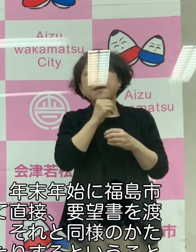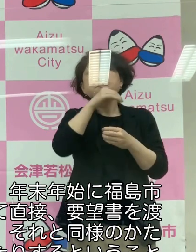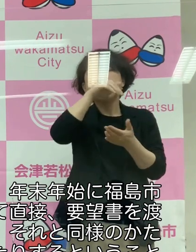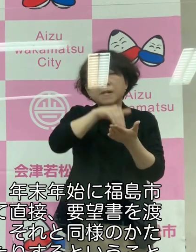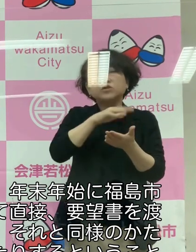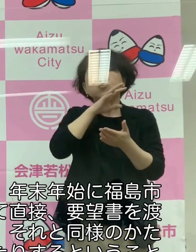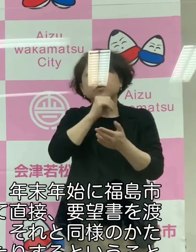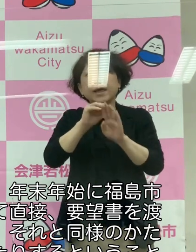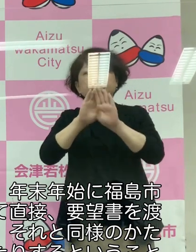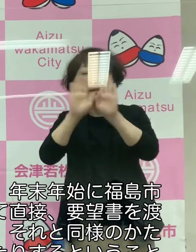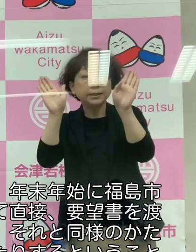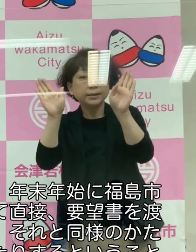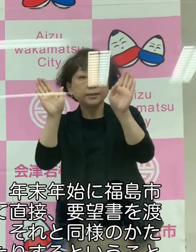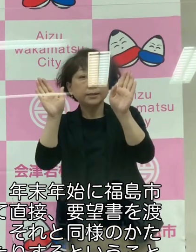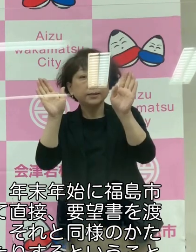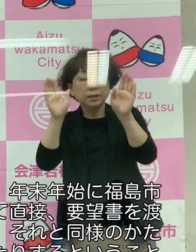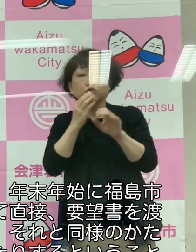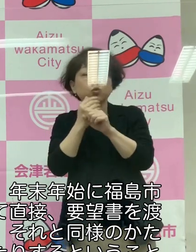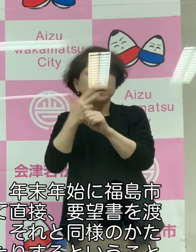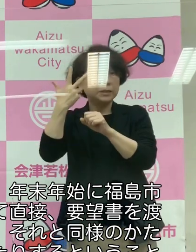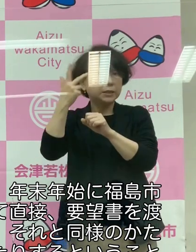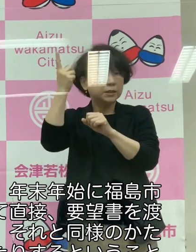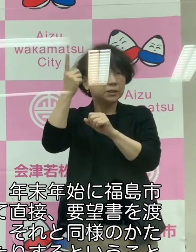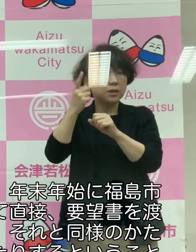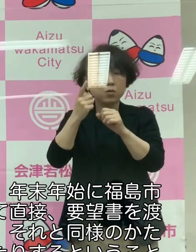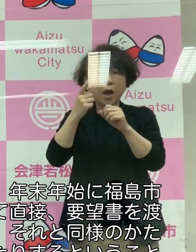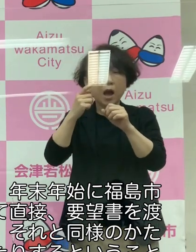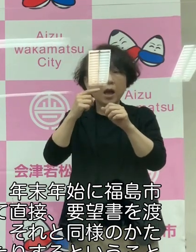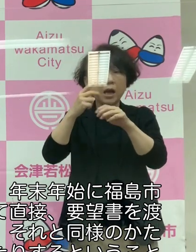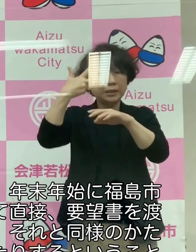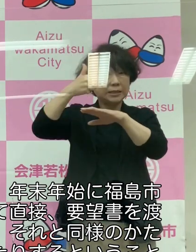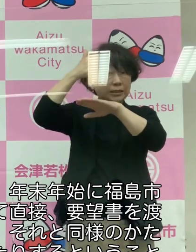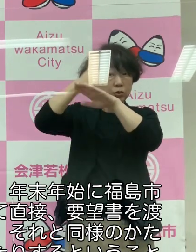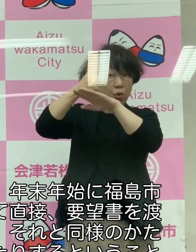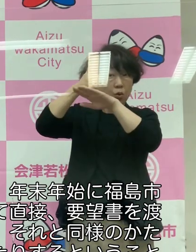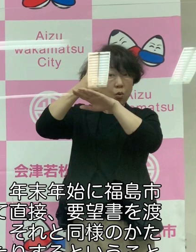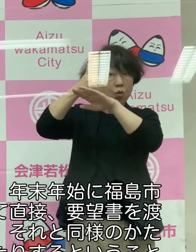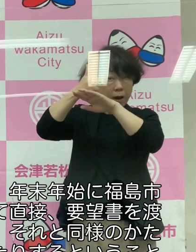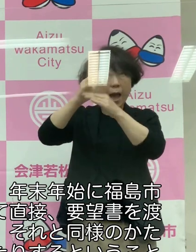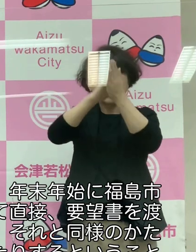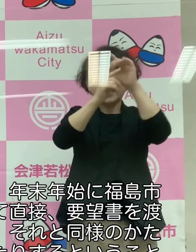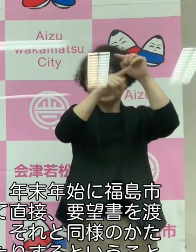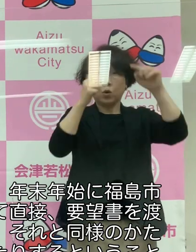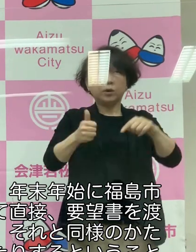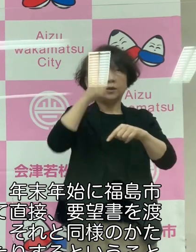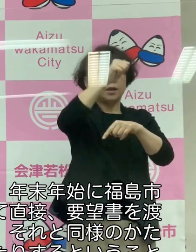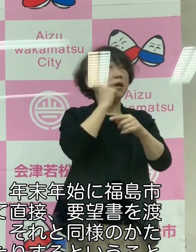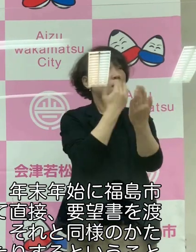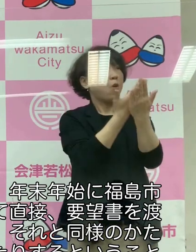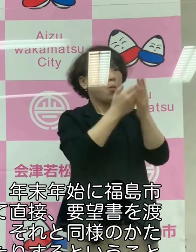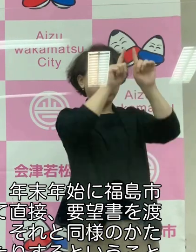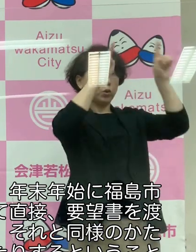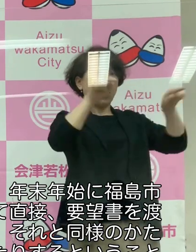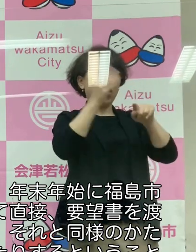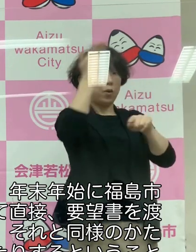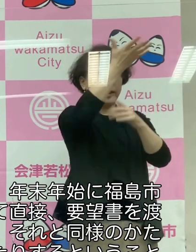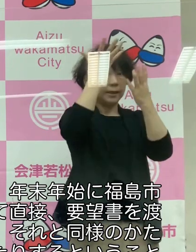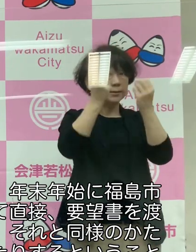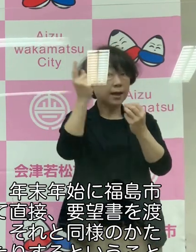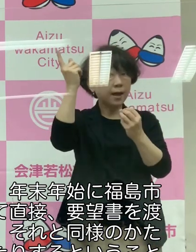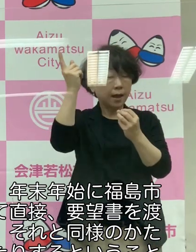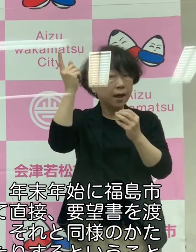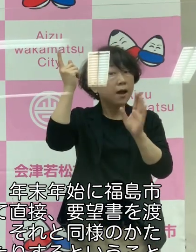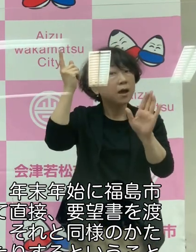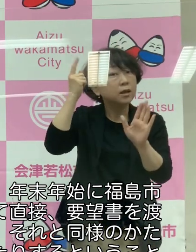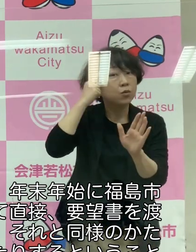に福島市の方では小畑市長が県庁を訪れて直接要望書を渡されたというような下りがあったと思うん